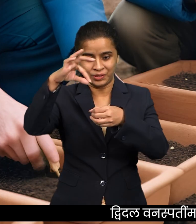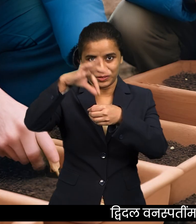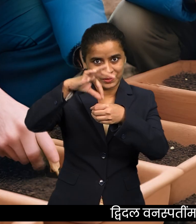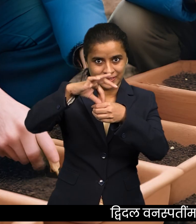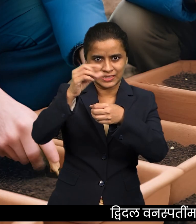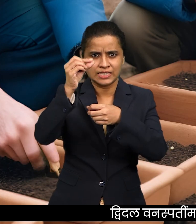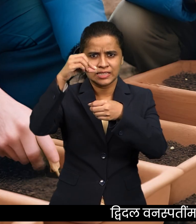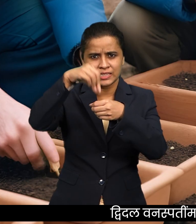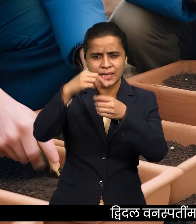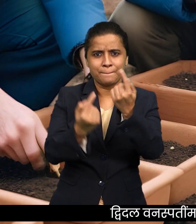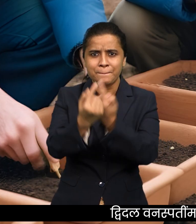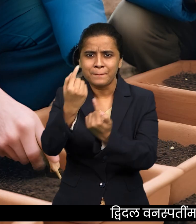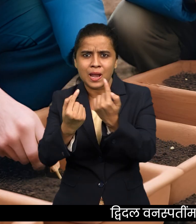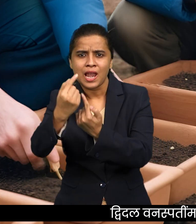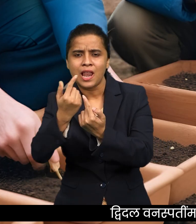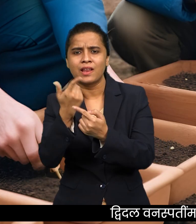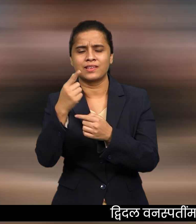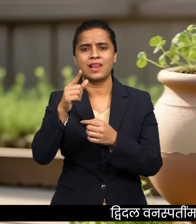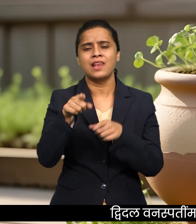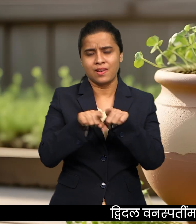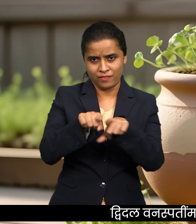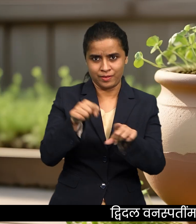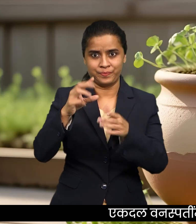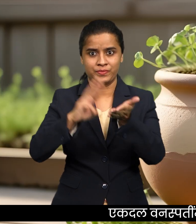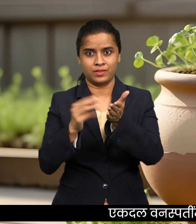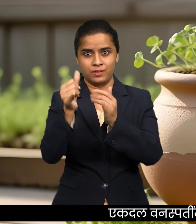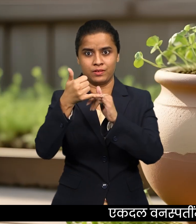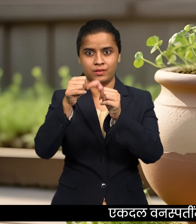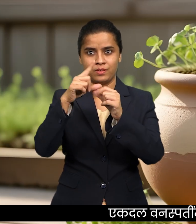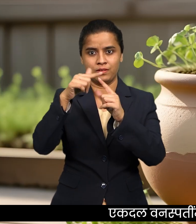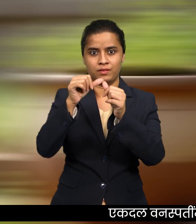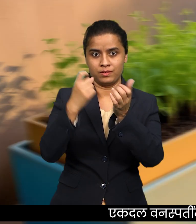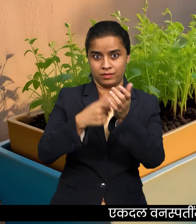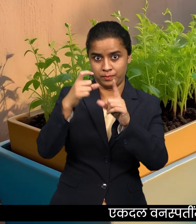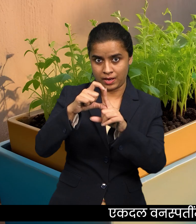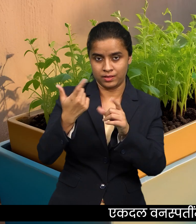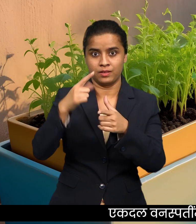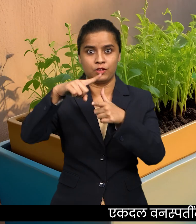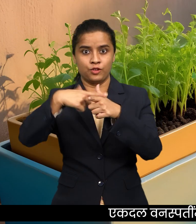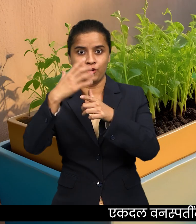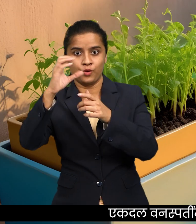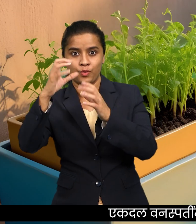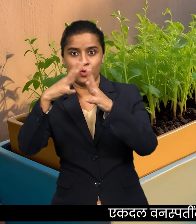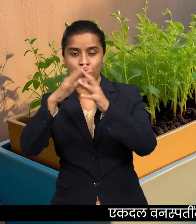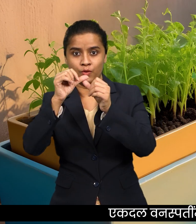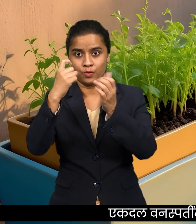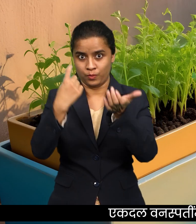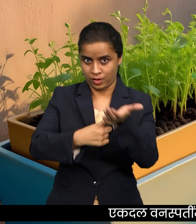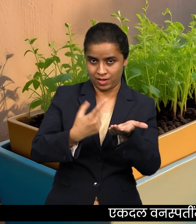द्विदल वनस्पतीमध्ये नळ मुळे असतात, तर एकदल वनस्पतीमध्ये तंतुमय मुळे असतात.